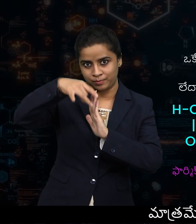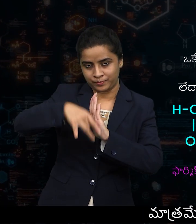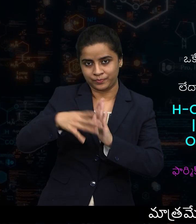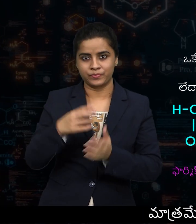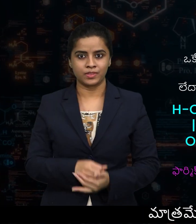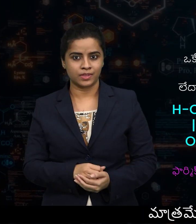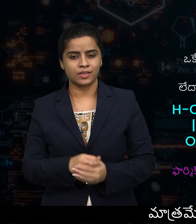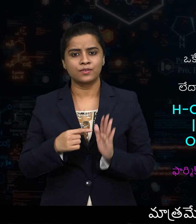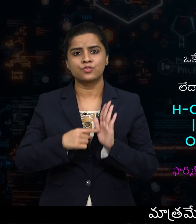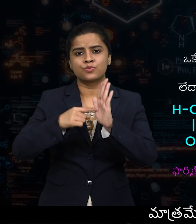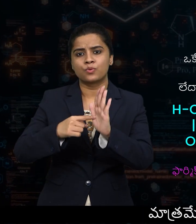భిన్నంగా ఉంటుంది.